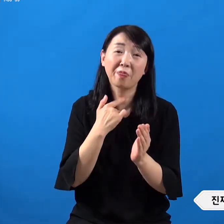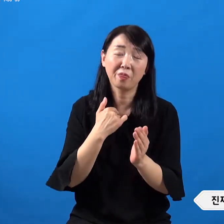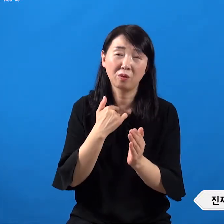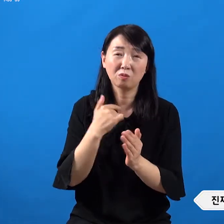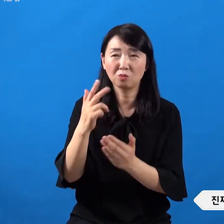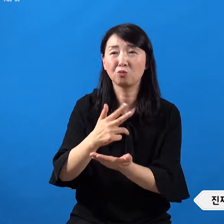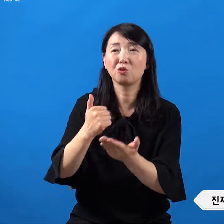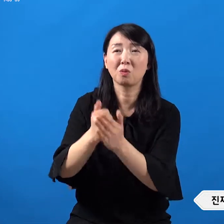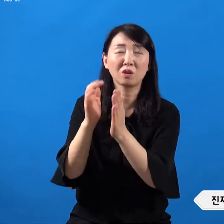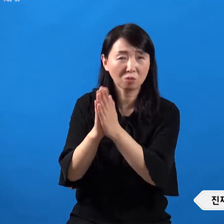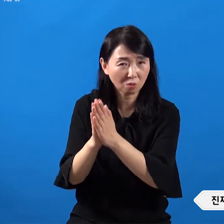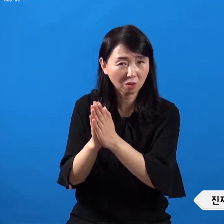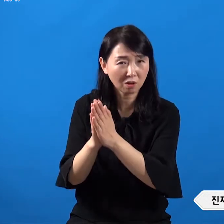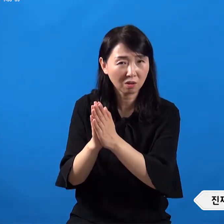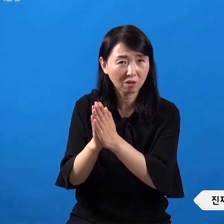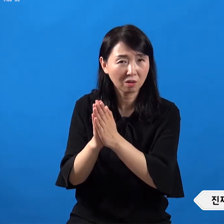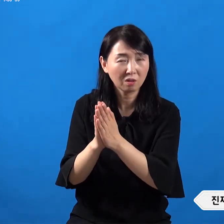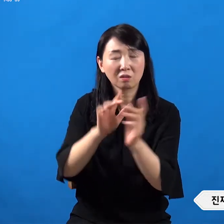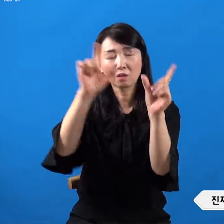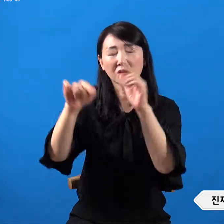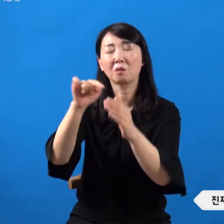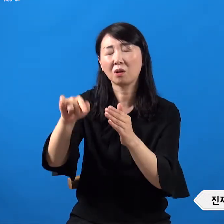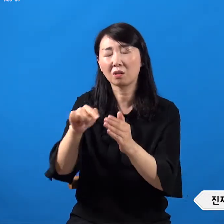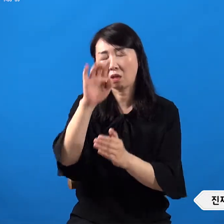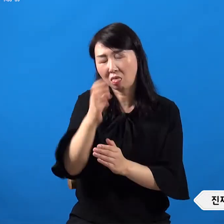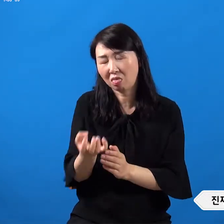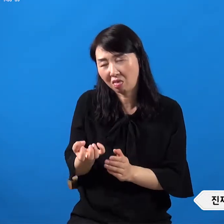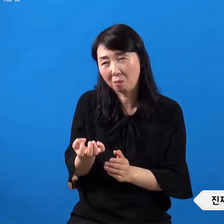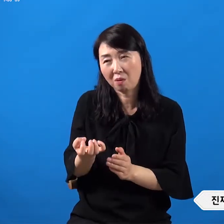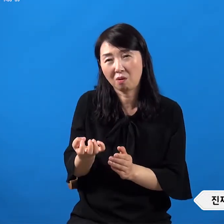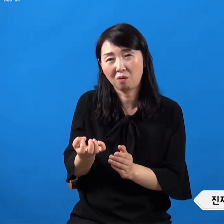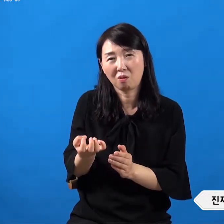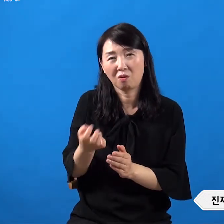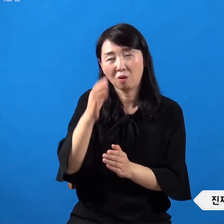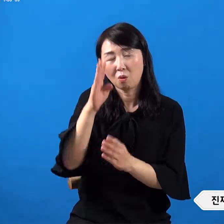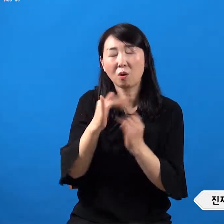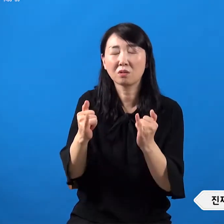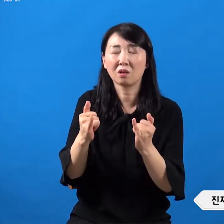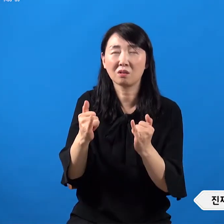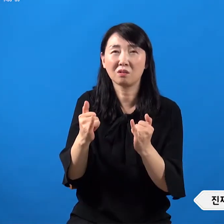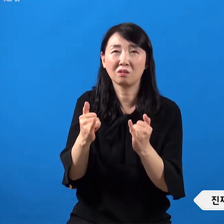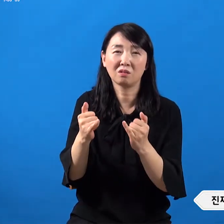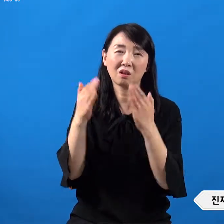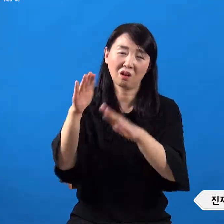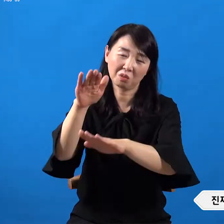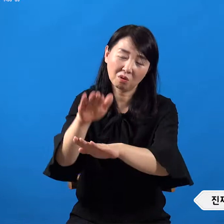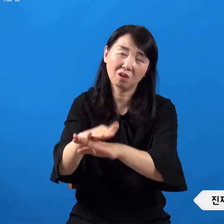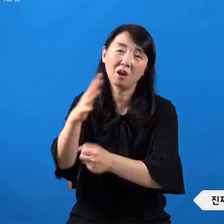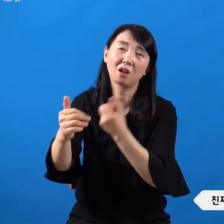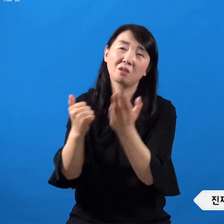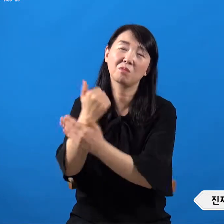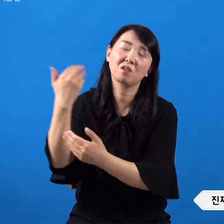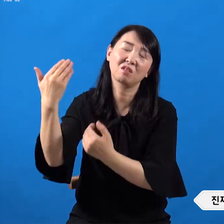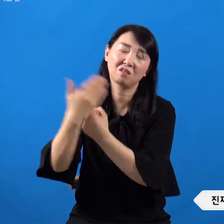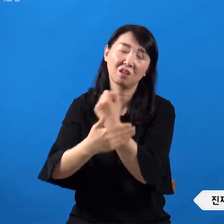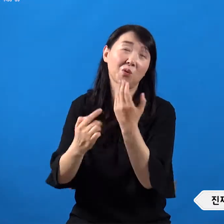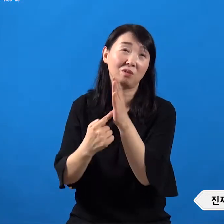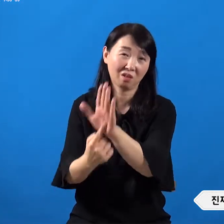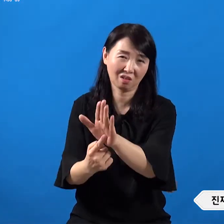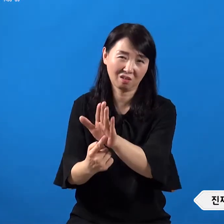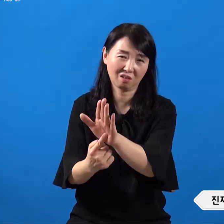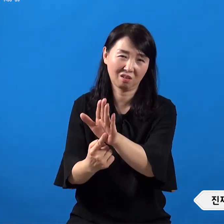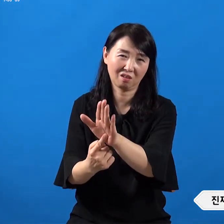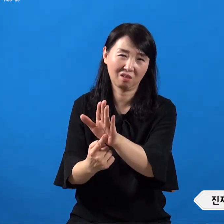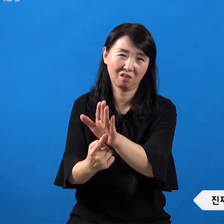기도하셨던 주님의 기도가 그의 삶 가운데 나병 환자를 향해 터치하시는 하나님의 은혜로 나타나는 모습을